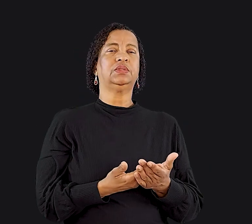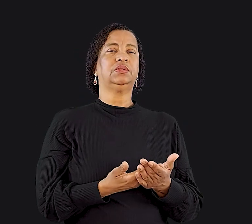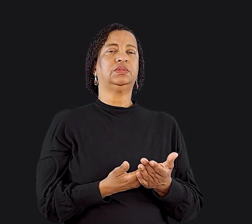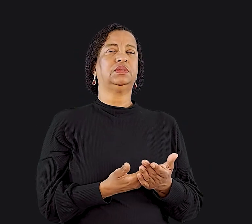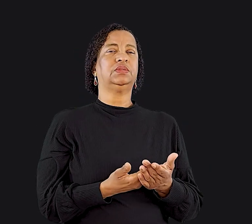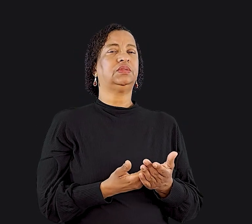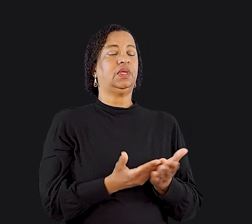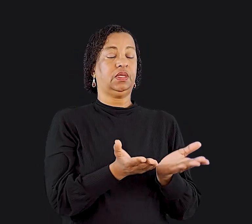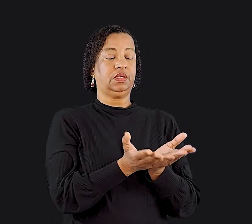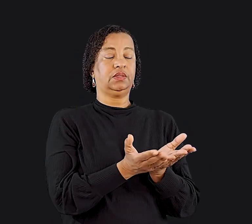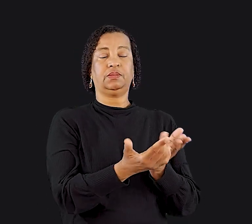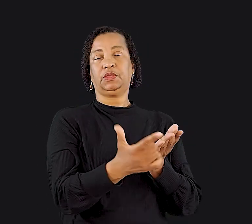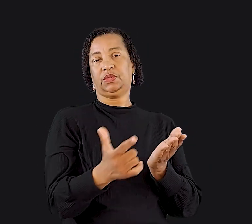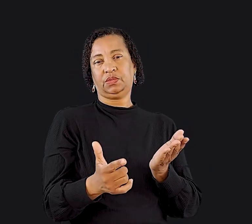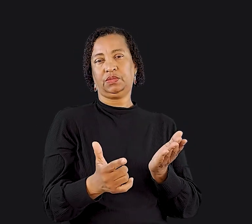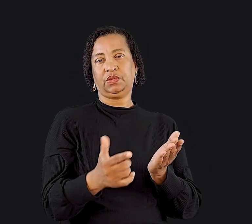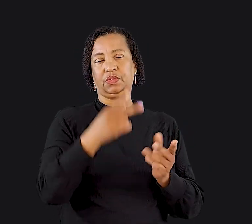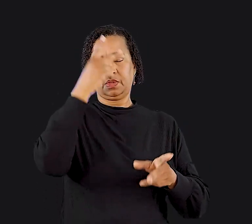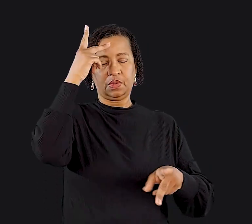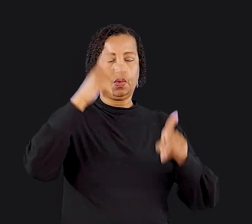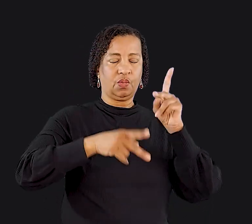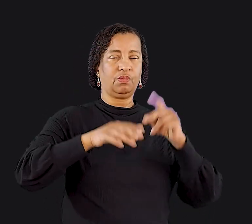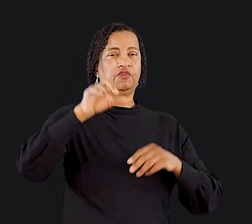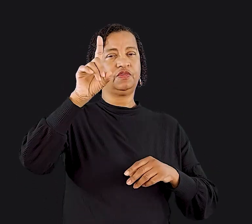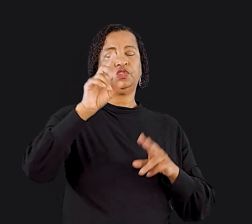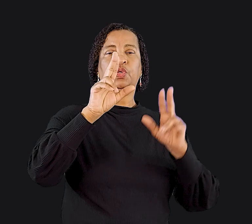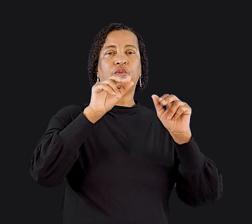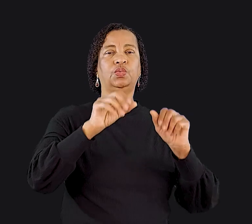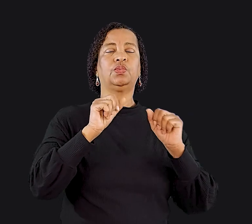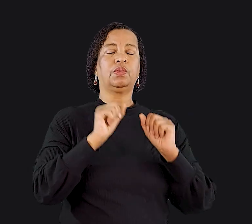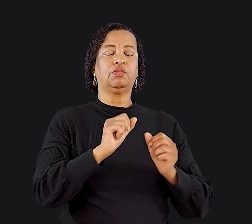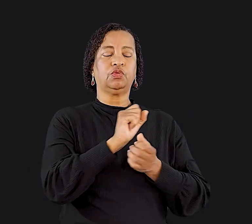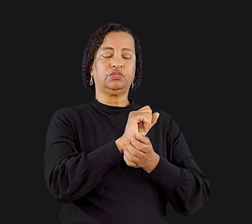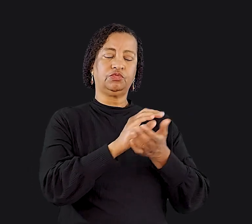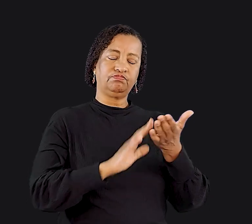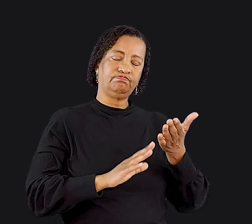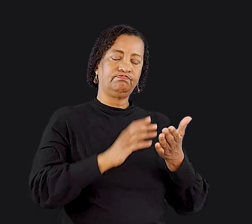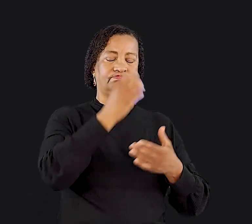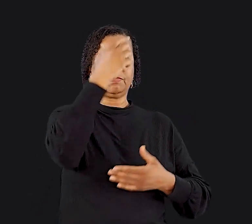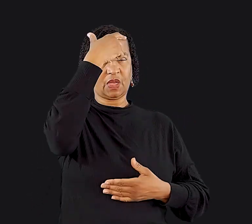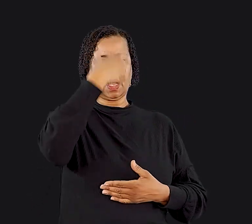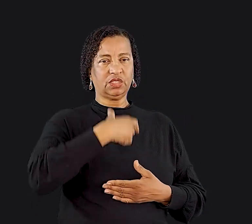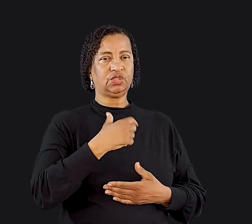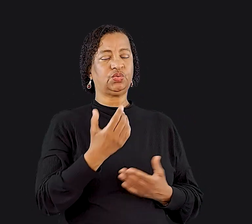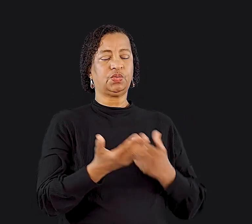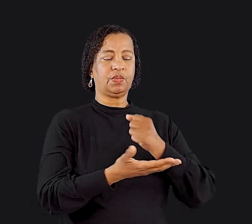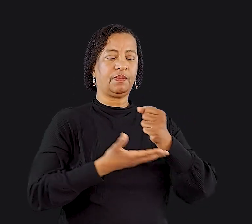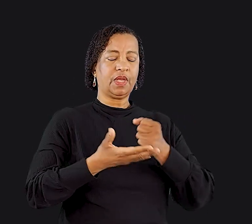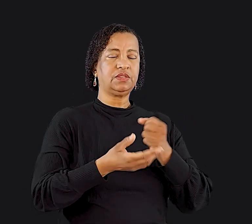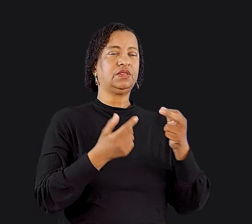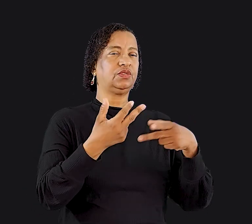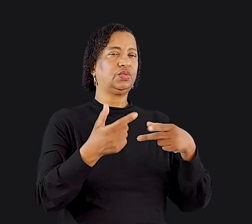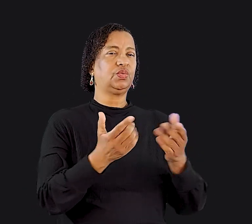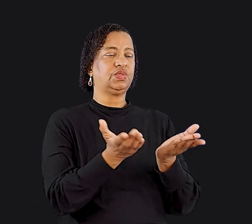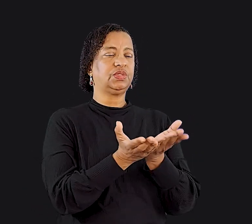e que não está na Bíblia. O povo de Deus nunca deve tomar nenhuma atitude baseada em suposições que não estão na